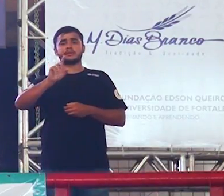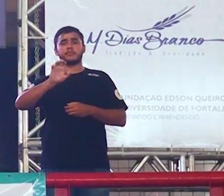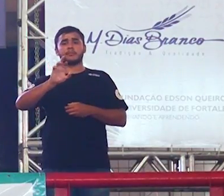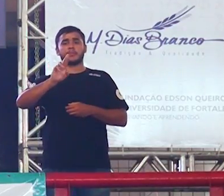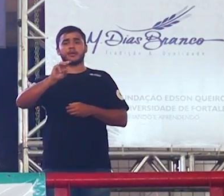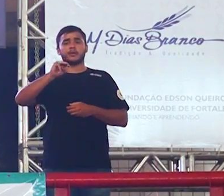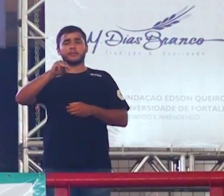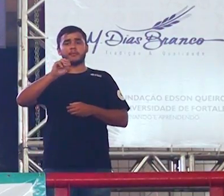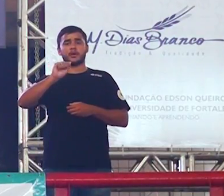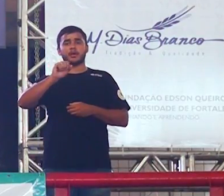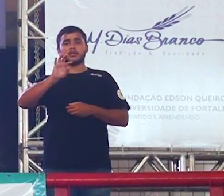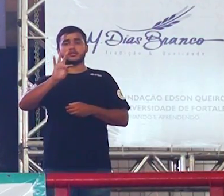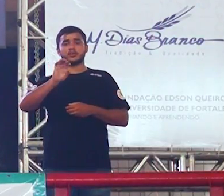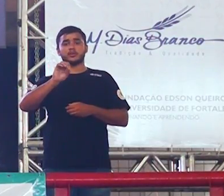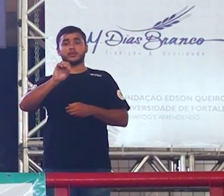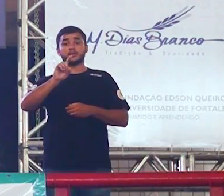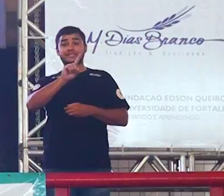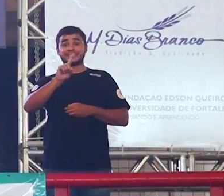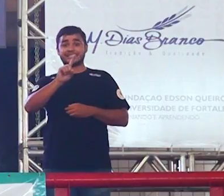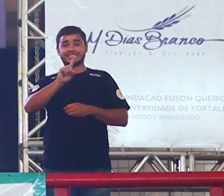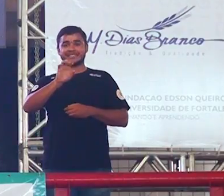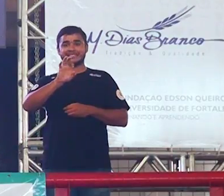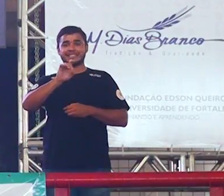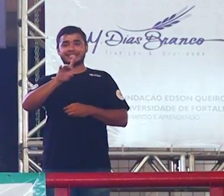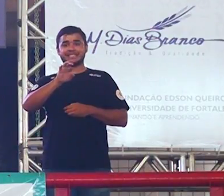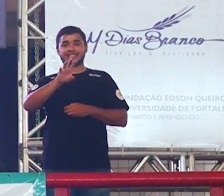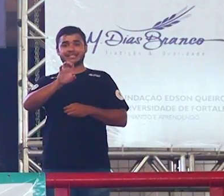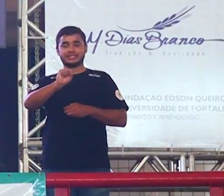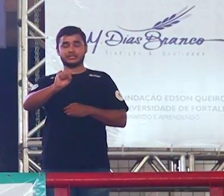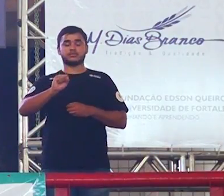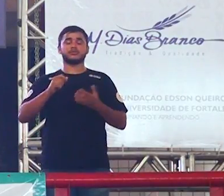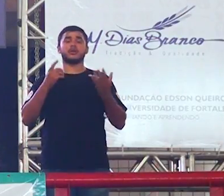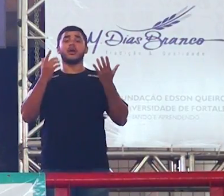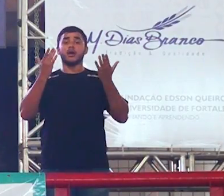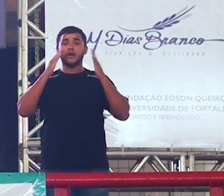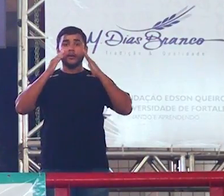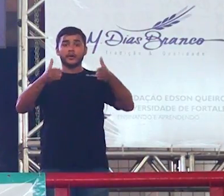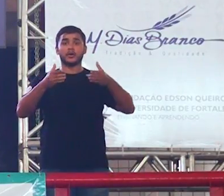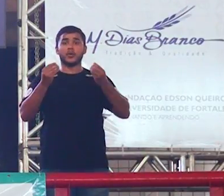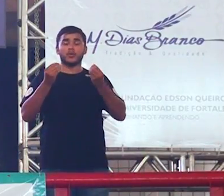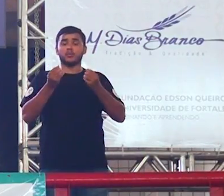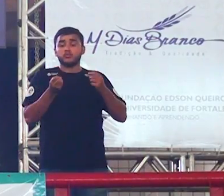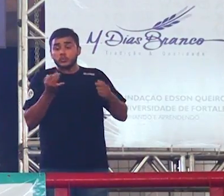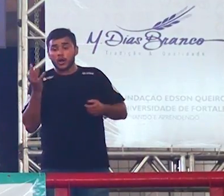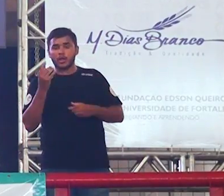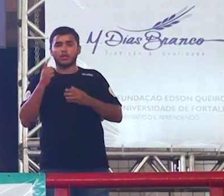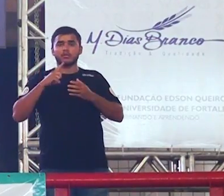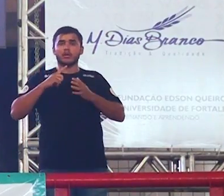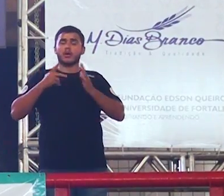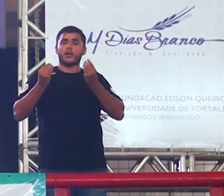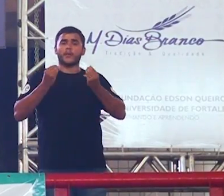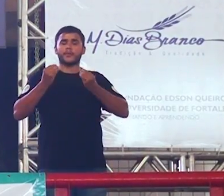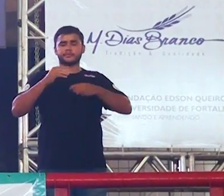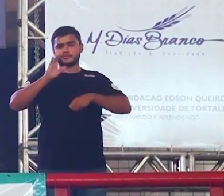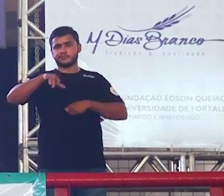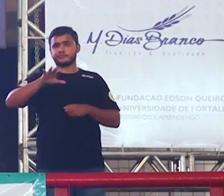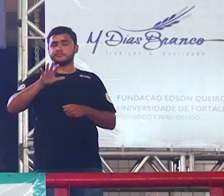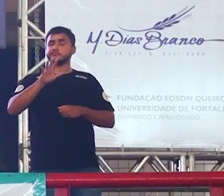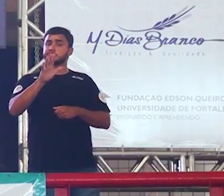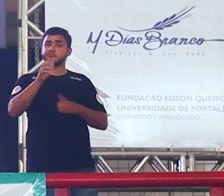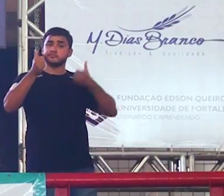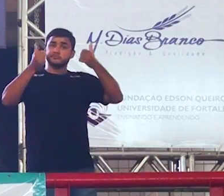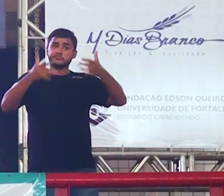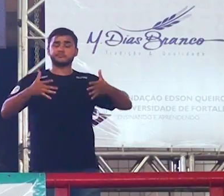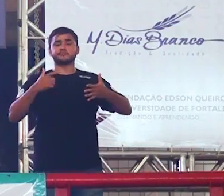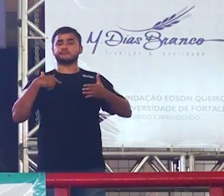para vocês no começo da aula, a espermatogênese é um processo quantitativo, ou seja, ele